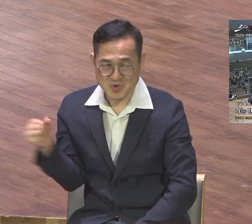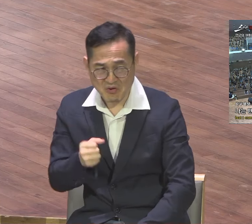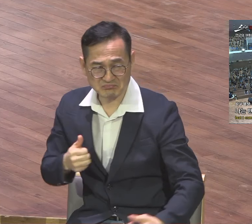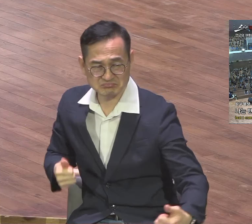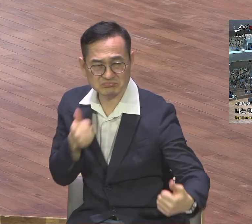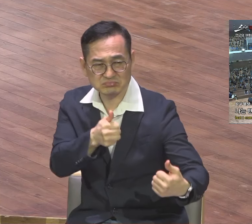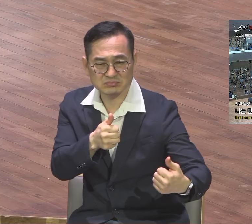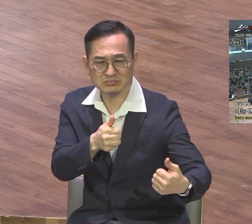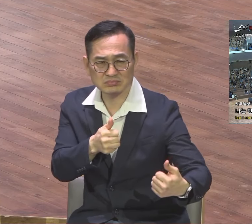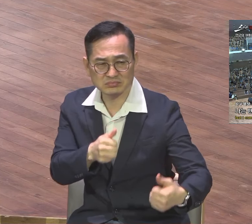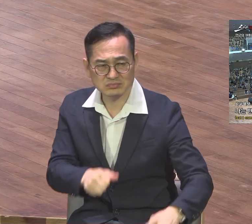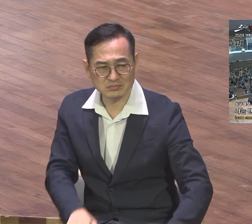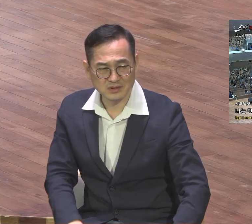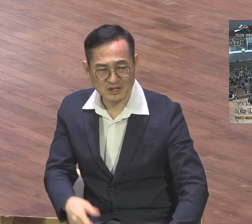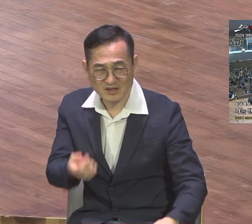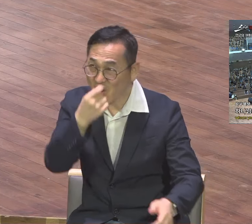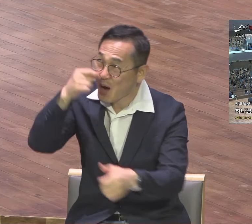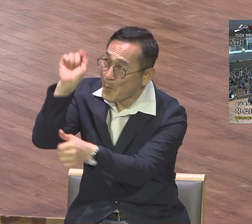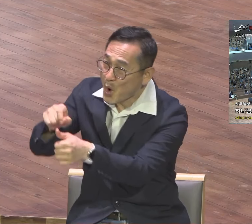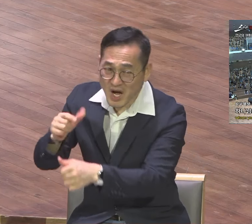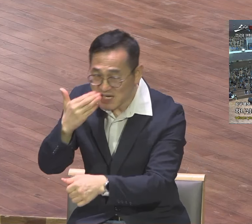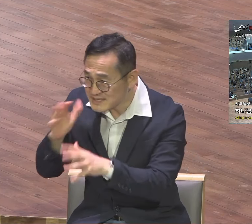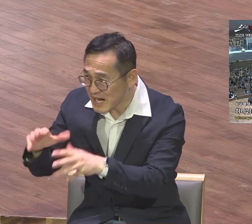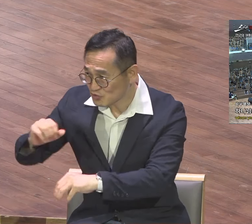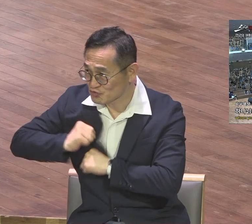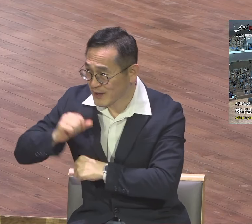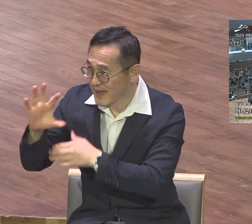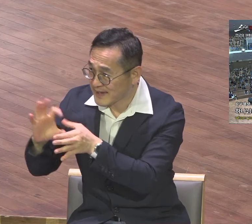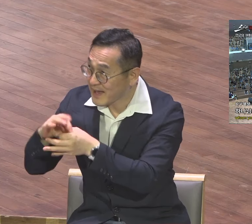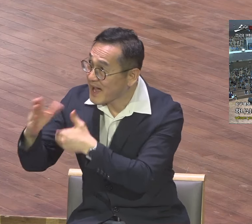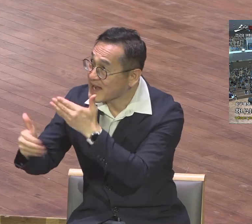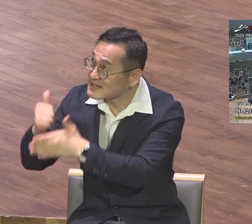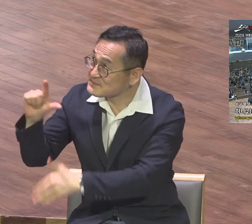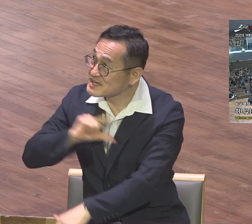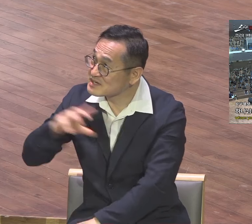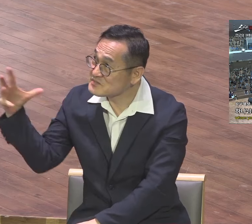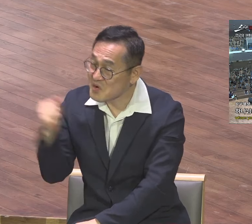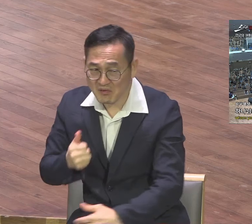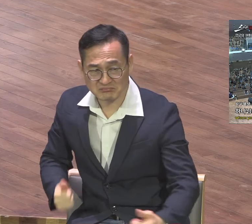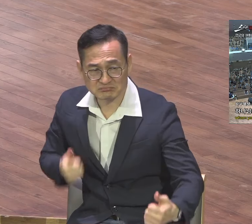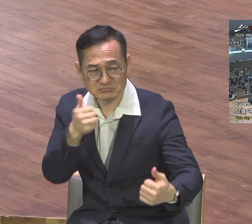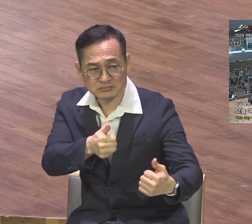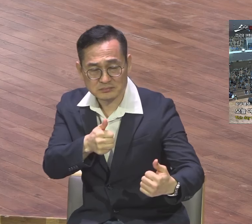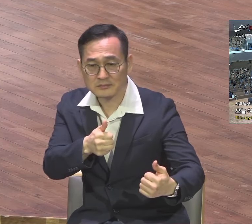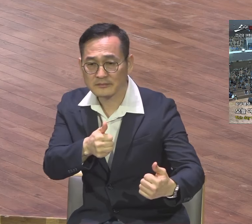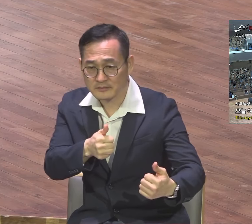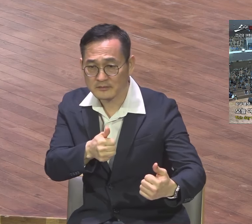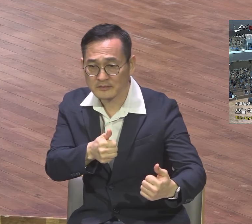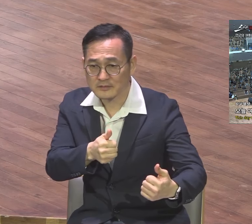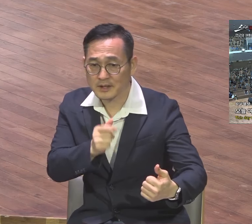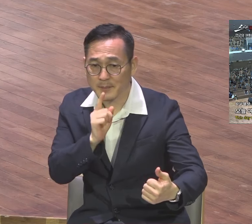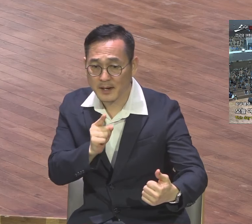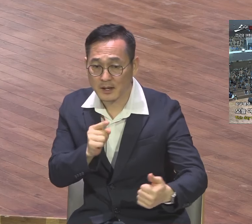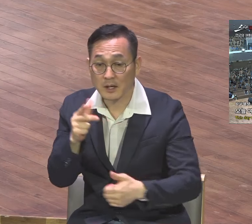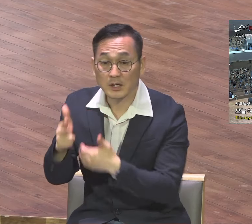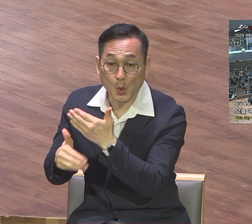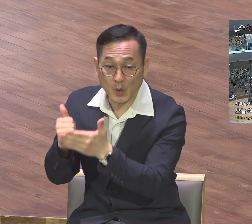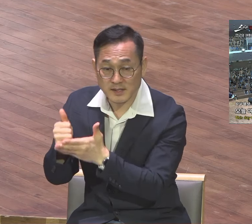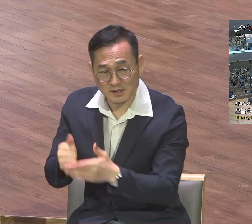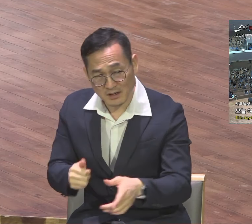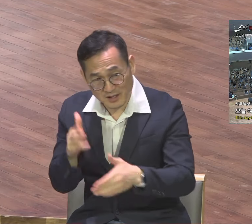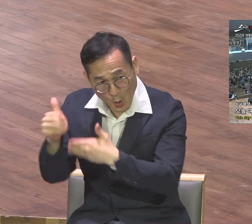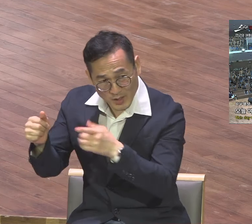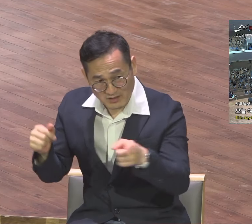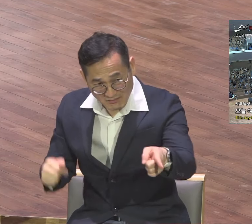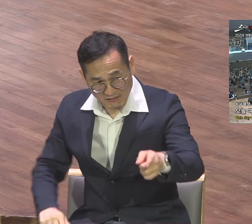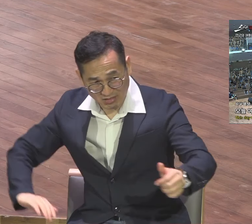곧 너가 모욕하는 이스라엘 군대 하나님의 이름으로 내게 나아가노라. 오늘 여호와께서 너를 내